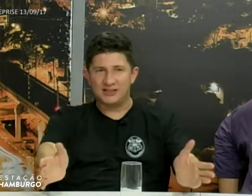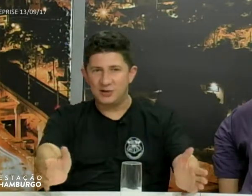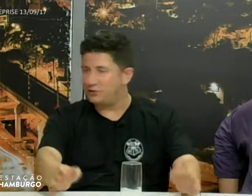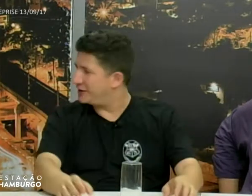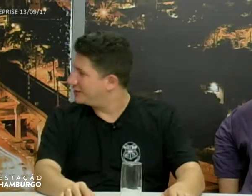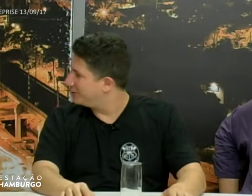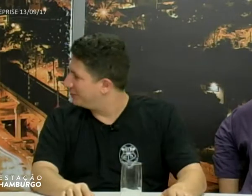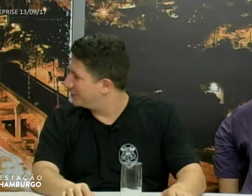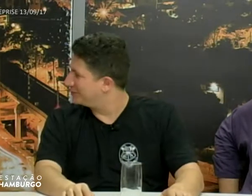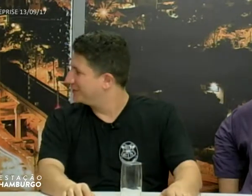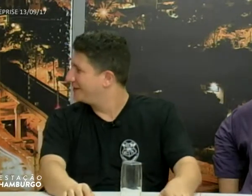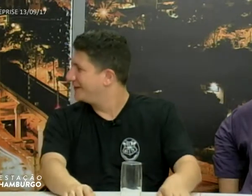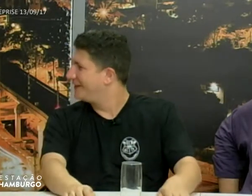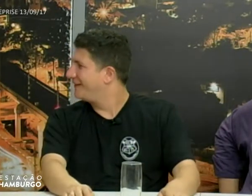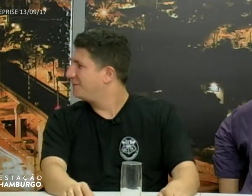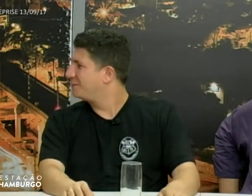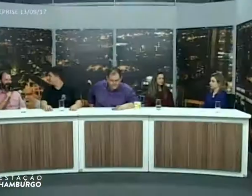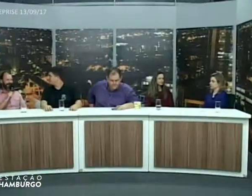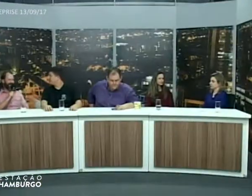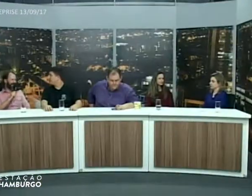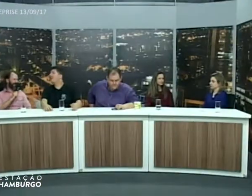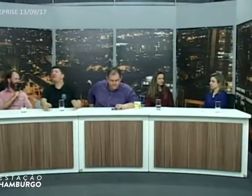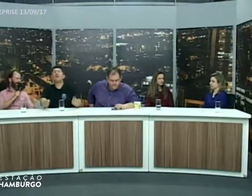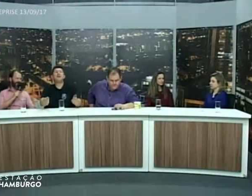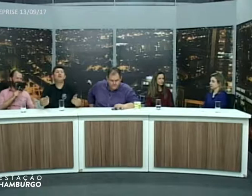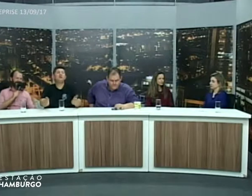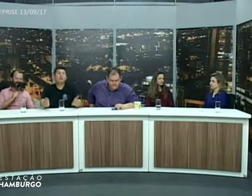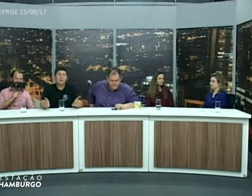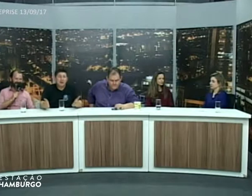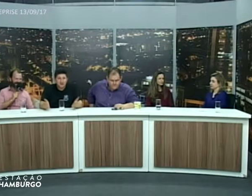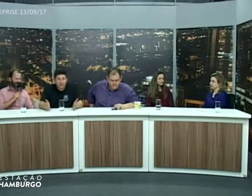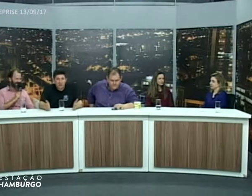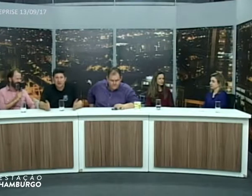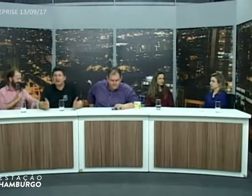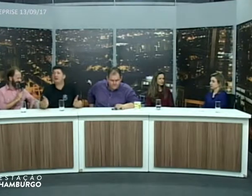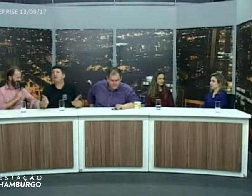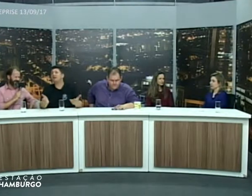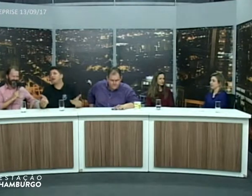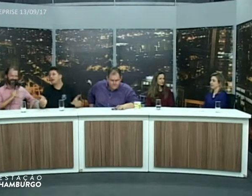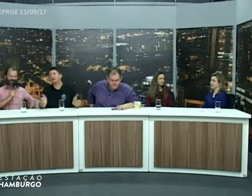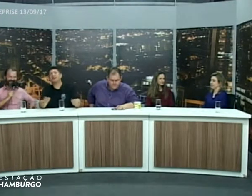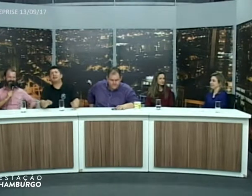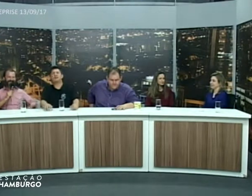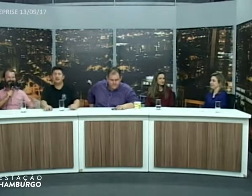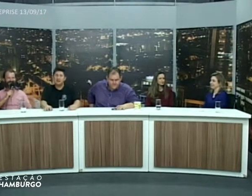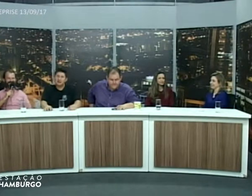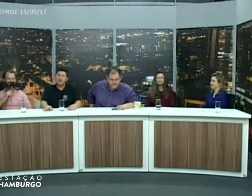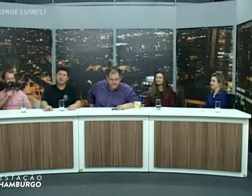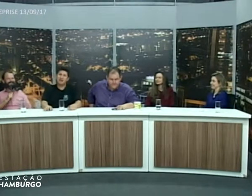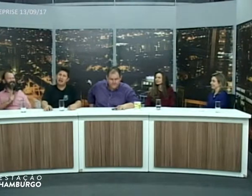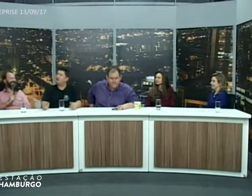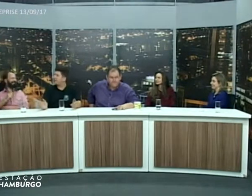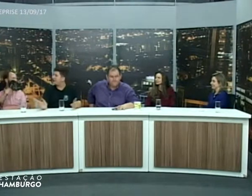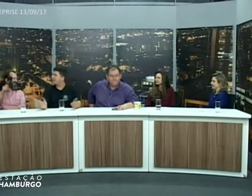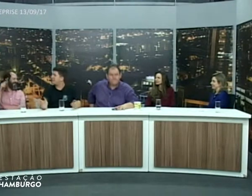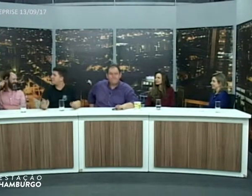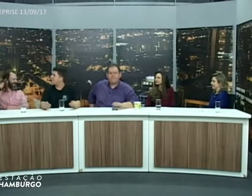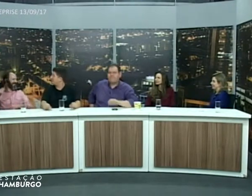35 vezes, pelo menos. Quem nunca passou na Independência, isso era quem boa, nunca passou pela Independência 10 vezes? É verdade, Independência tinha muito